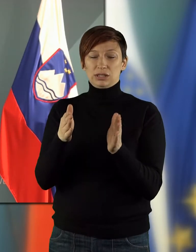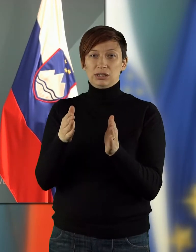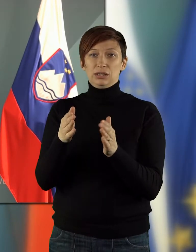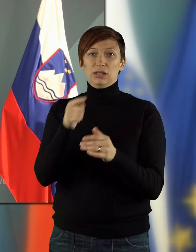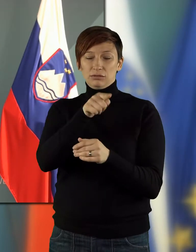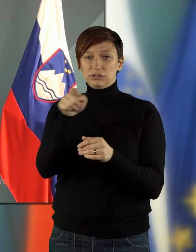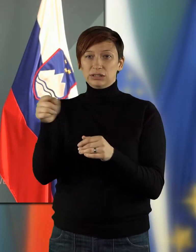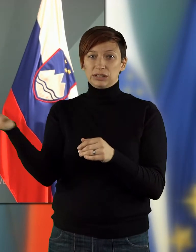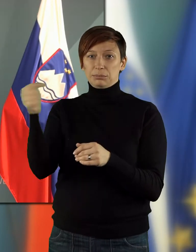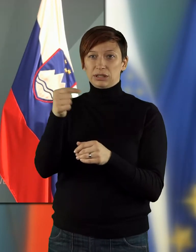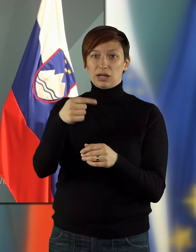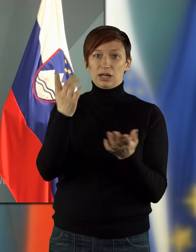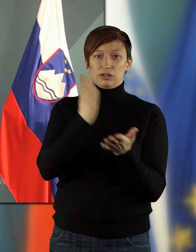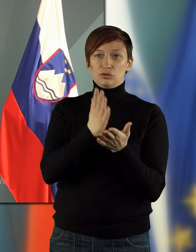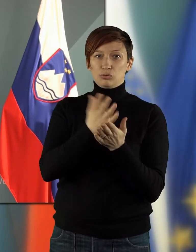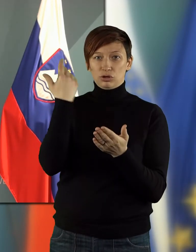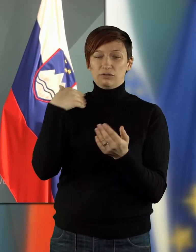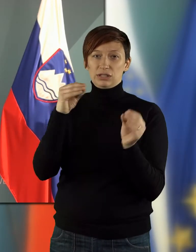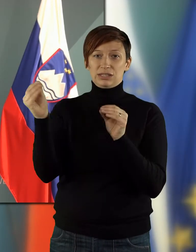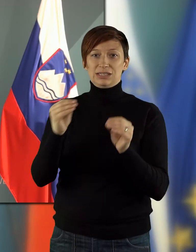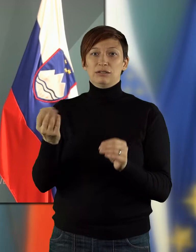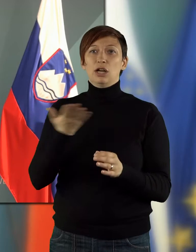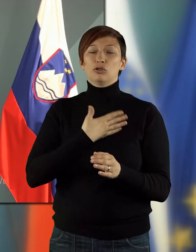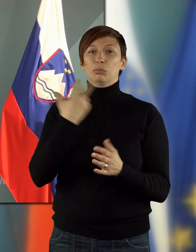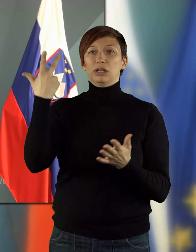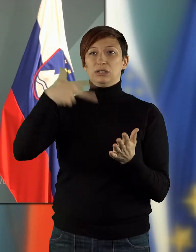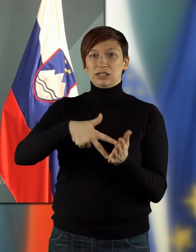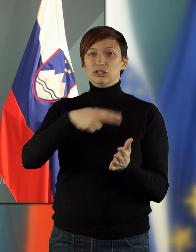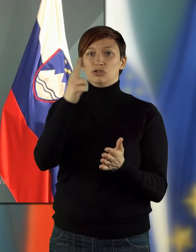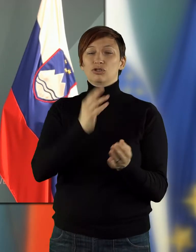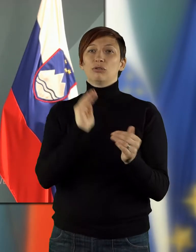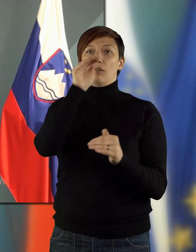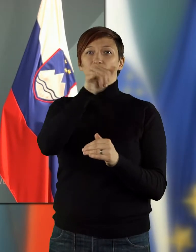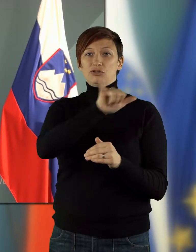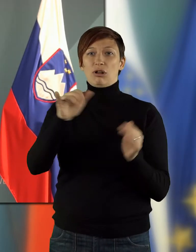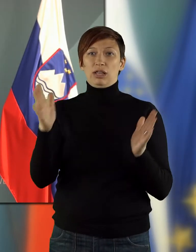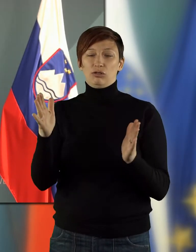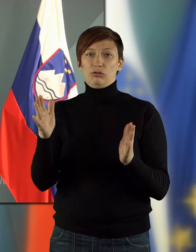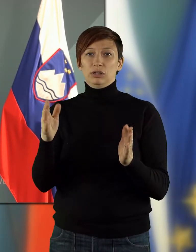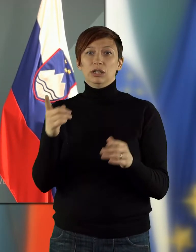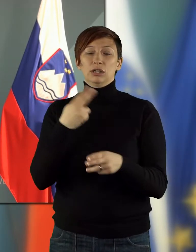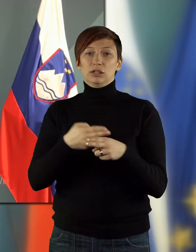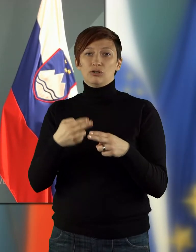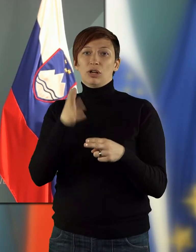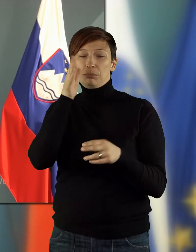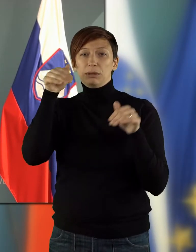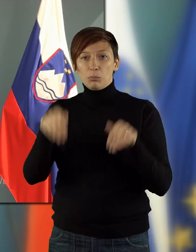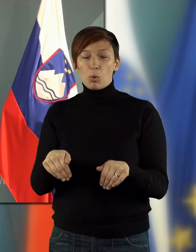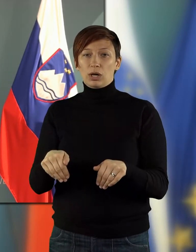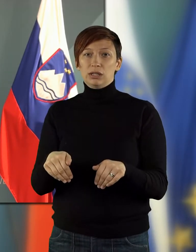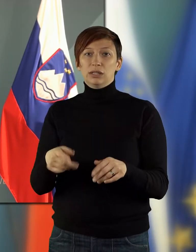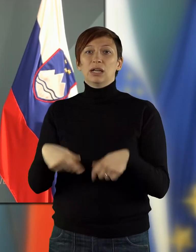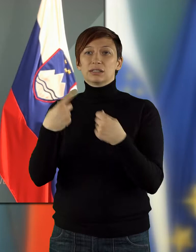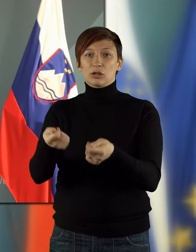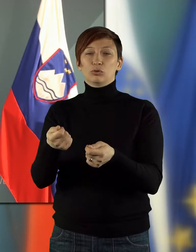čas, tisti, ki prihajajo ali ki so že v sistemu, dobili okoli 3000 evrov več letno. In država